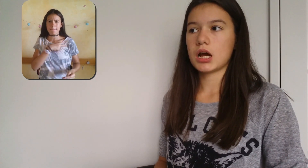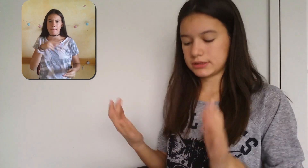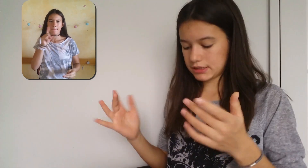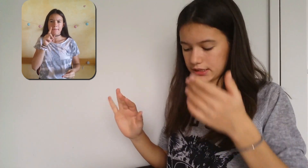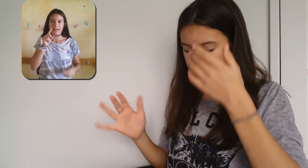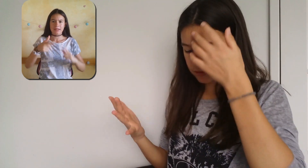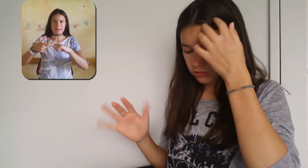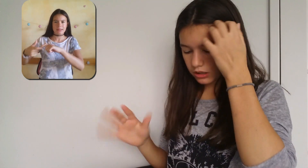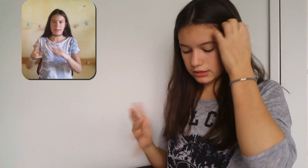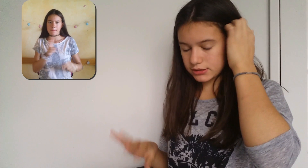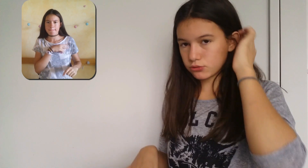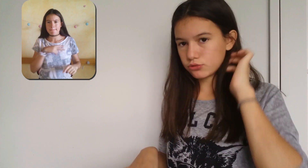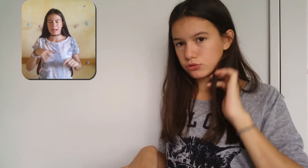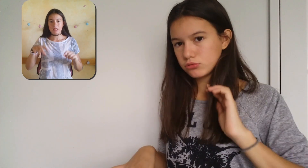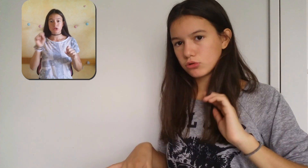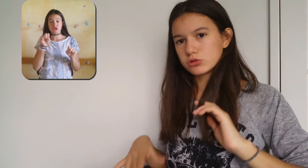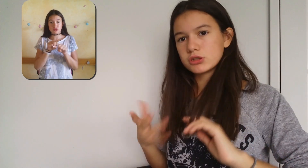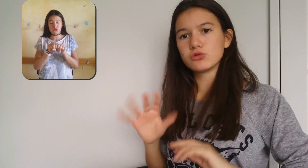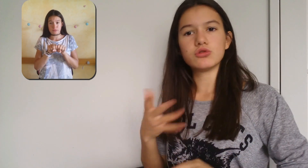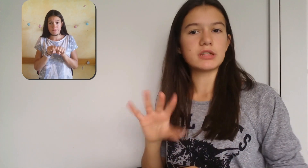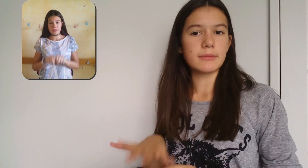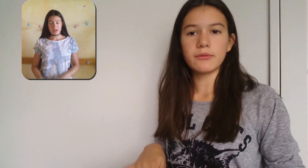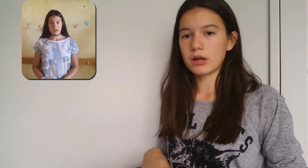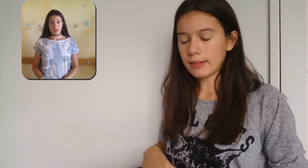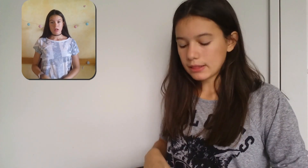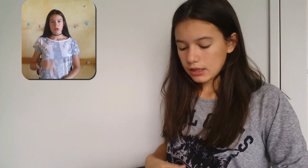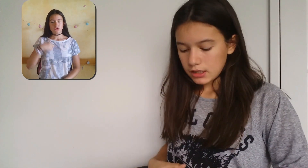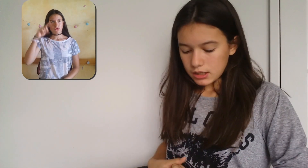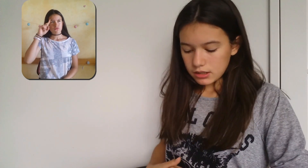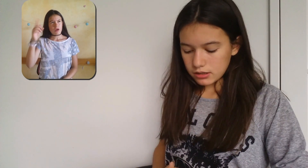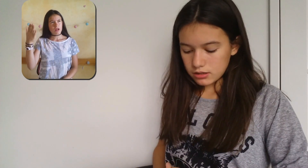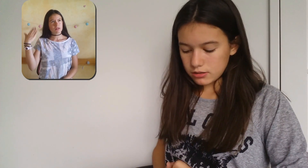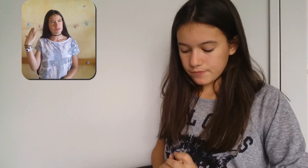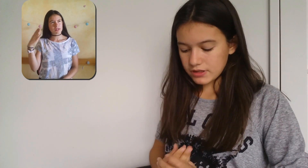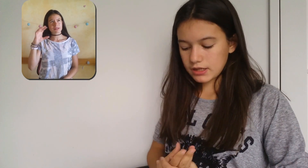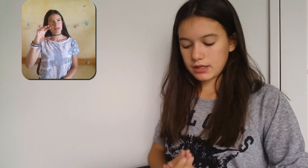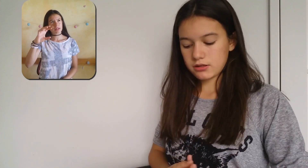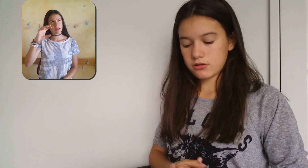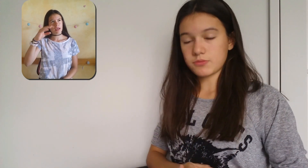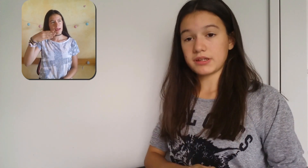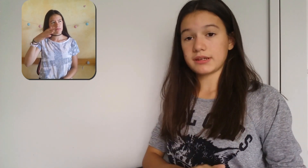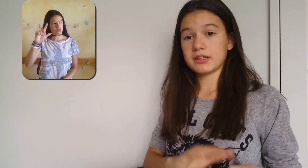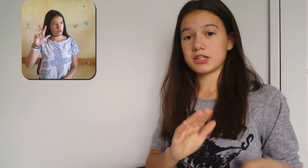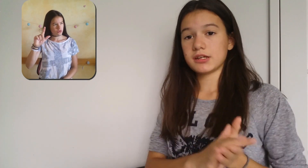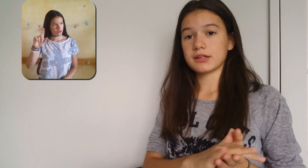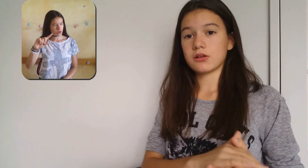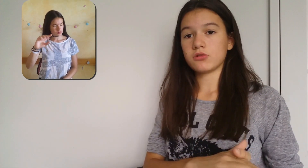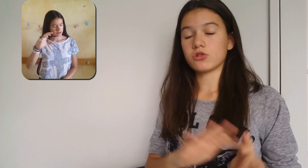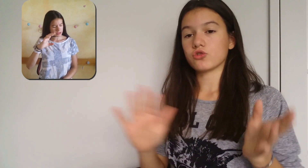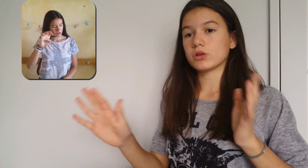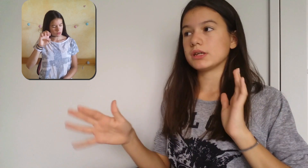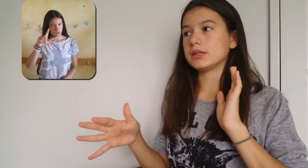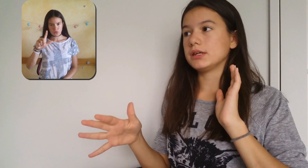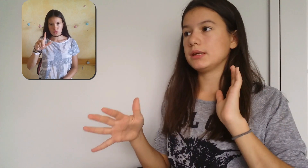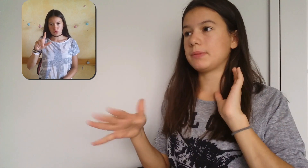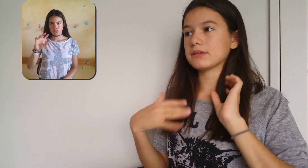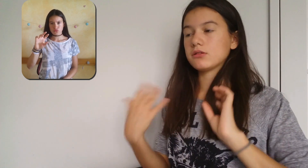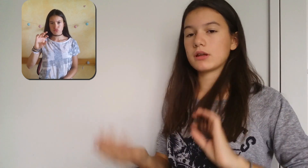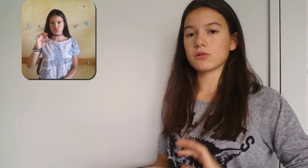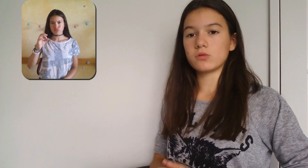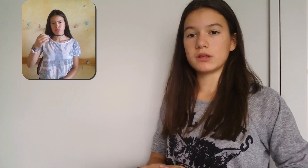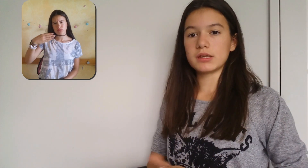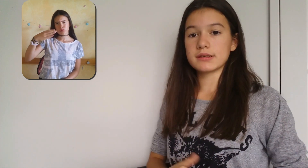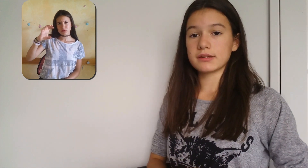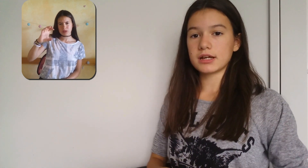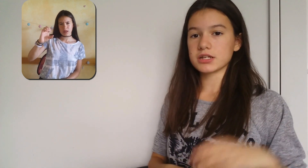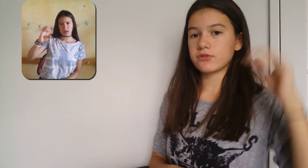vers CE1, CE2, non, CE2, CM1, voilà. Je m'intéressais déjà à cette langue quand je voyais des personnes